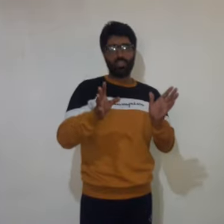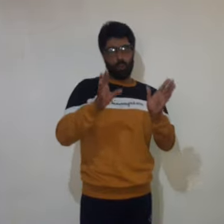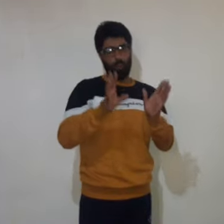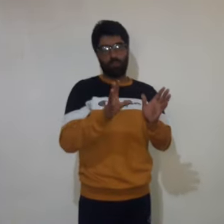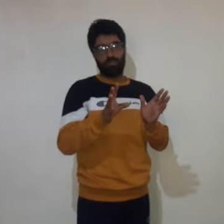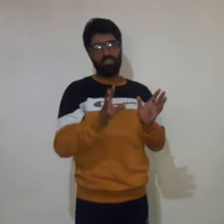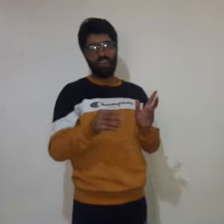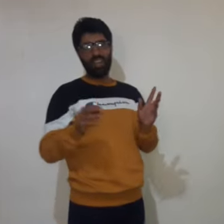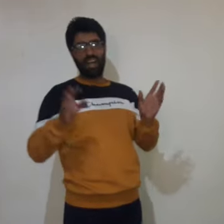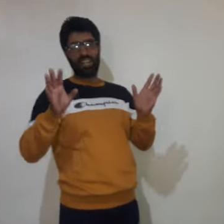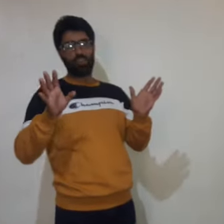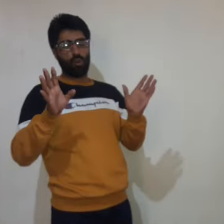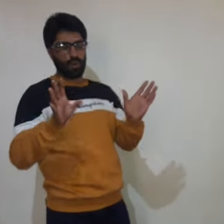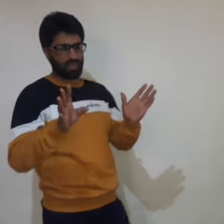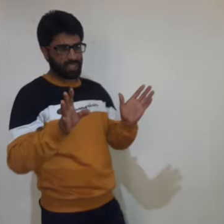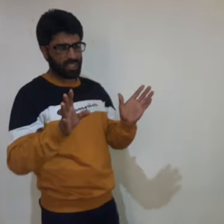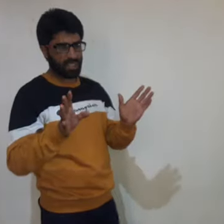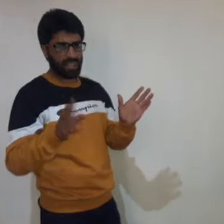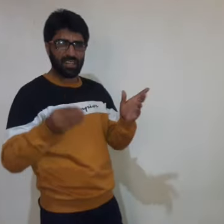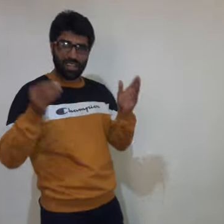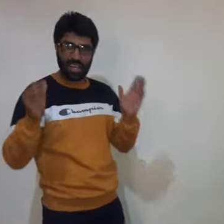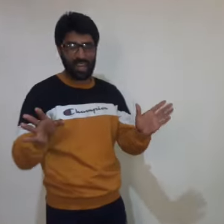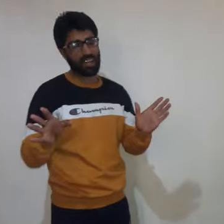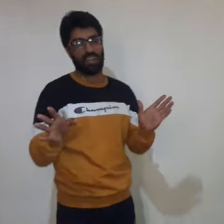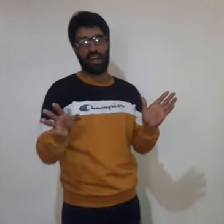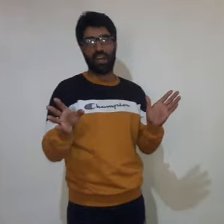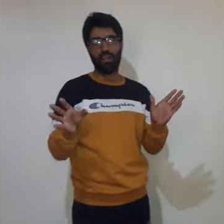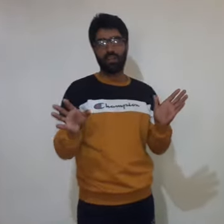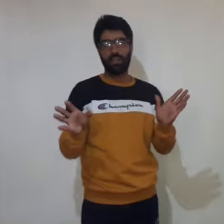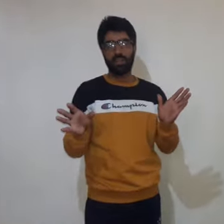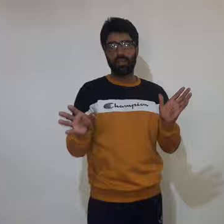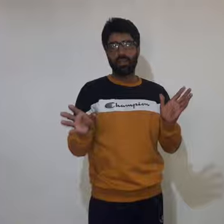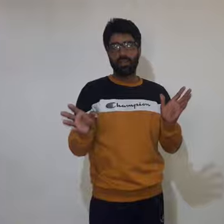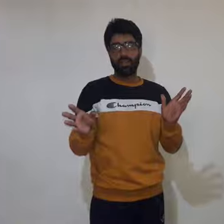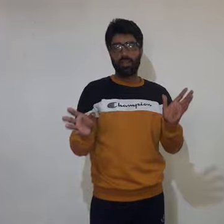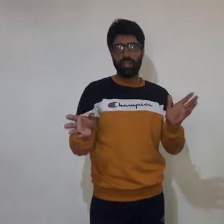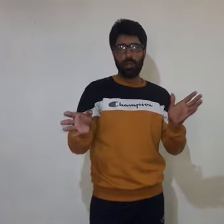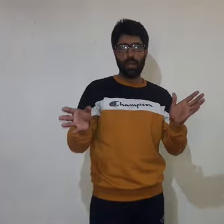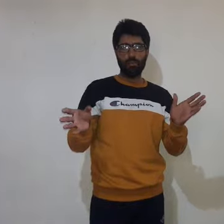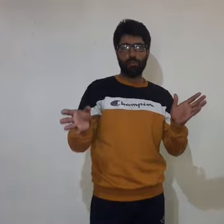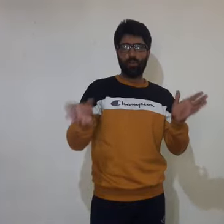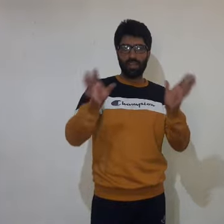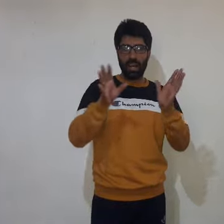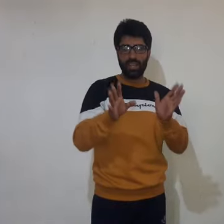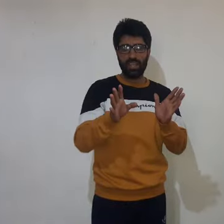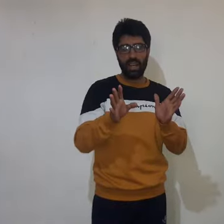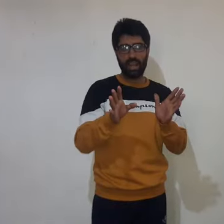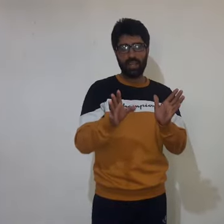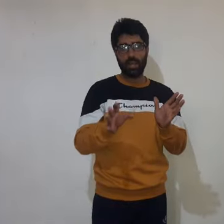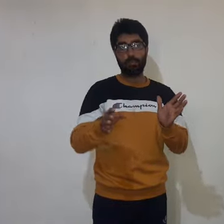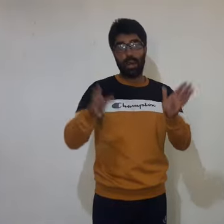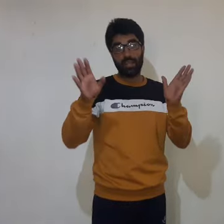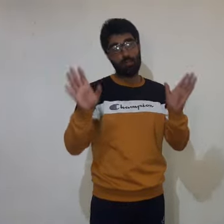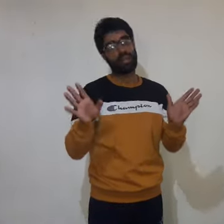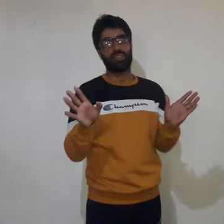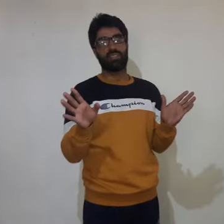WHO वर्ल्ड हेल्थ ऑर्गेनाइजेशन ने ये डिक्लेयर किया है, ये कोविड-19 है, ये पैंडेमिक डिजीज